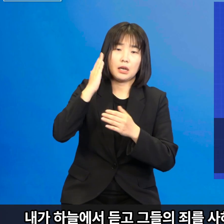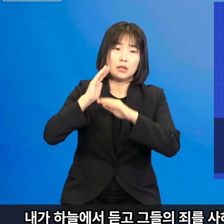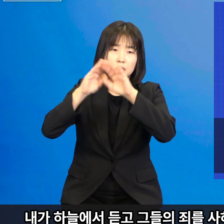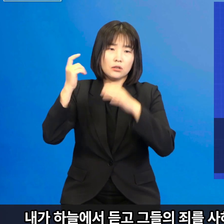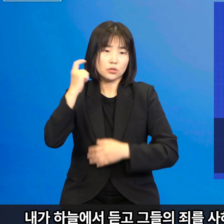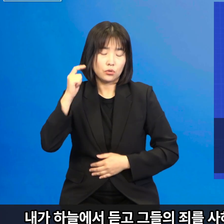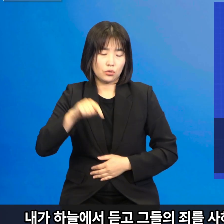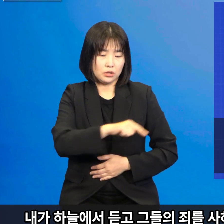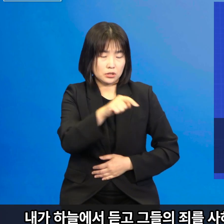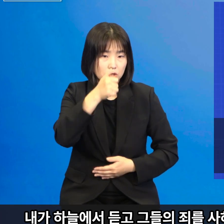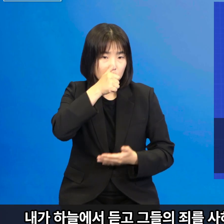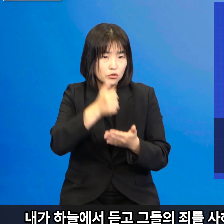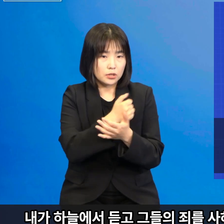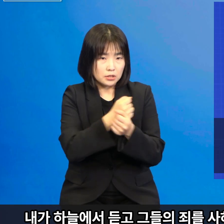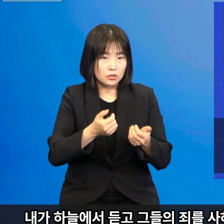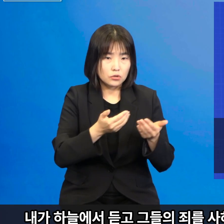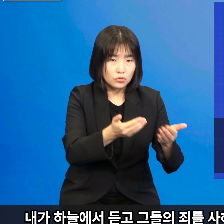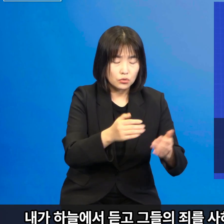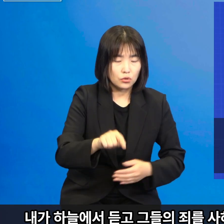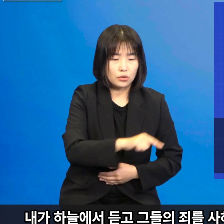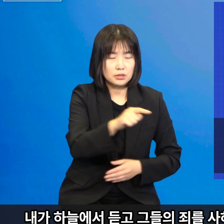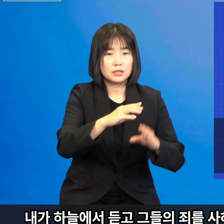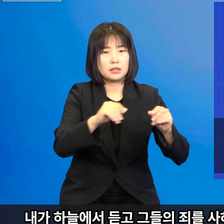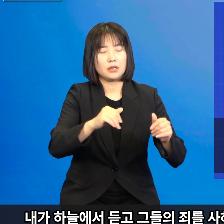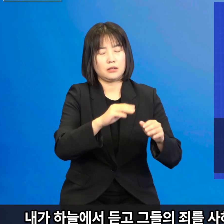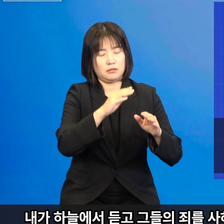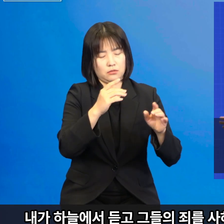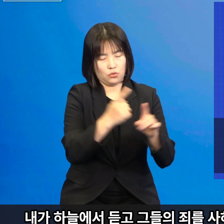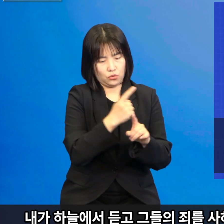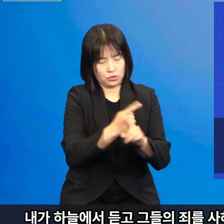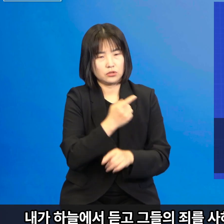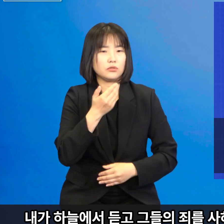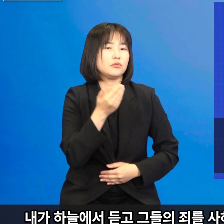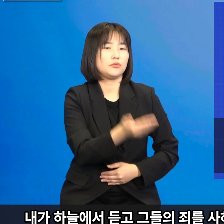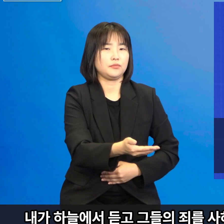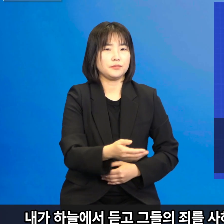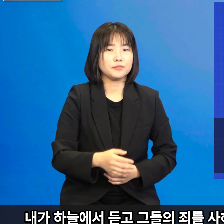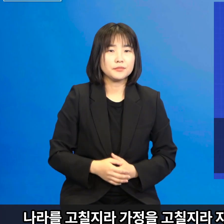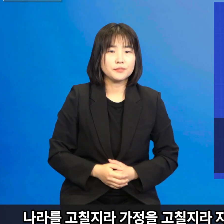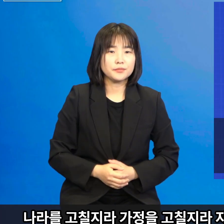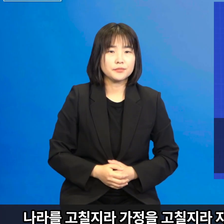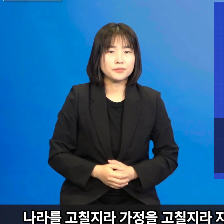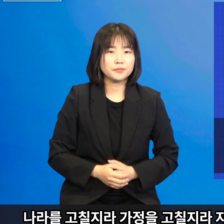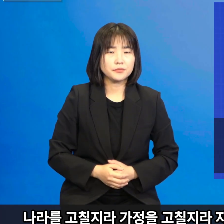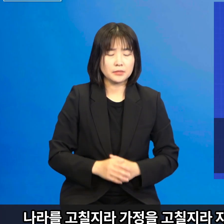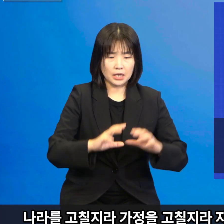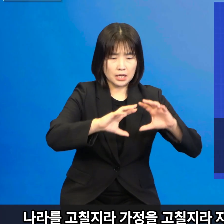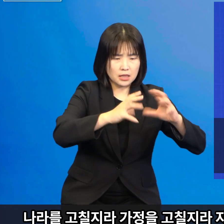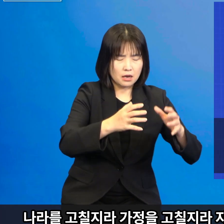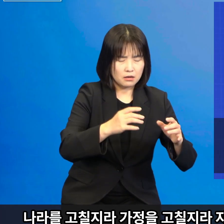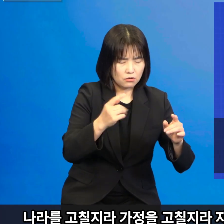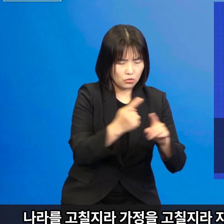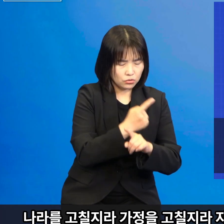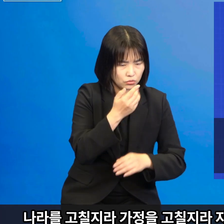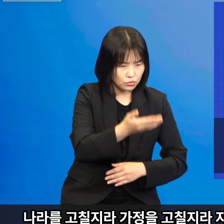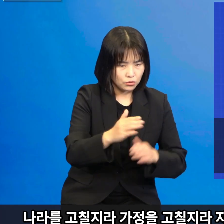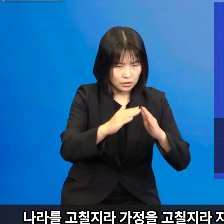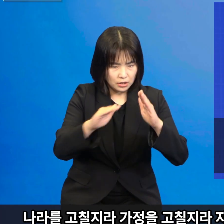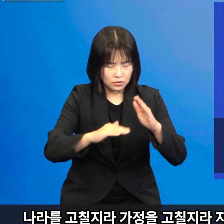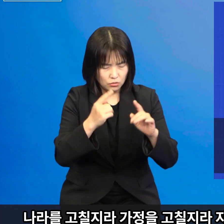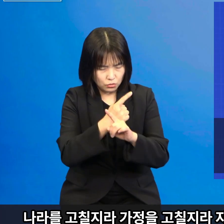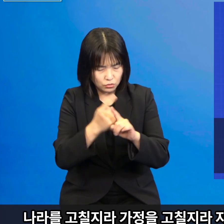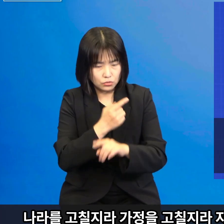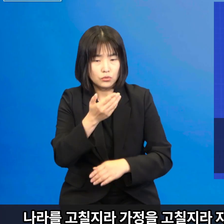듣고 그들의 죄를 사하고 그 다음에 그들의 땅을 고칠지라. 나라를 고칠지라. 가정을